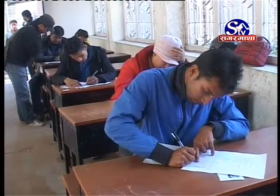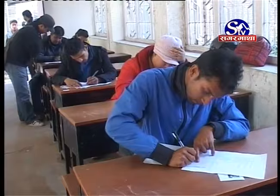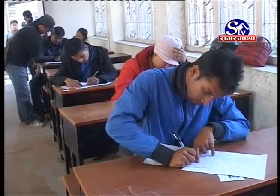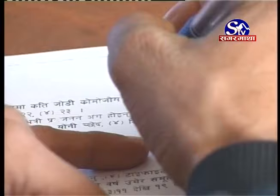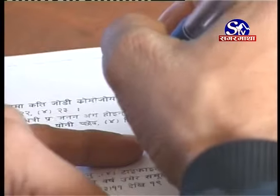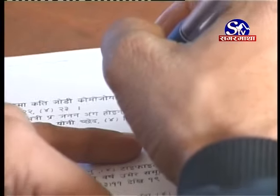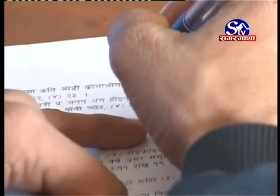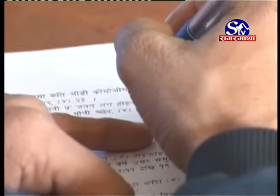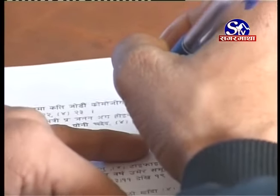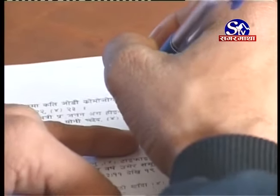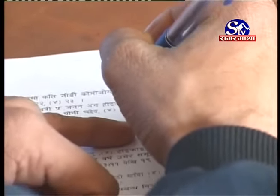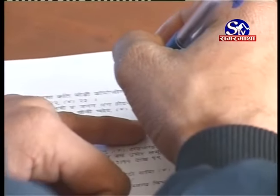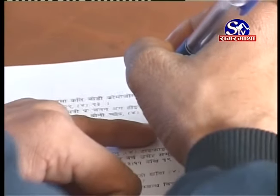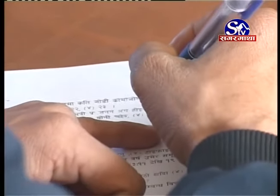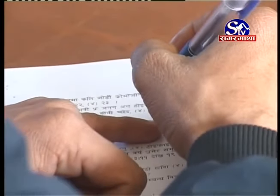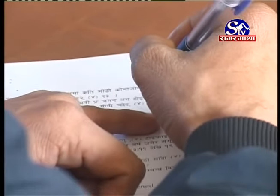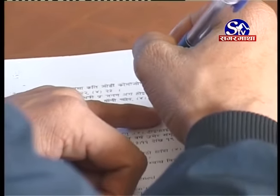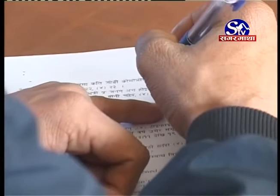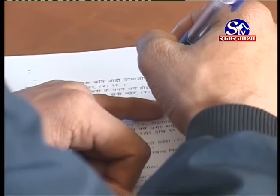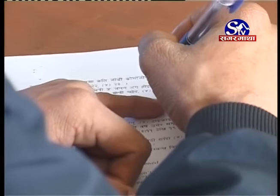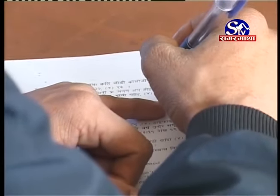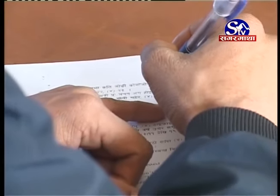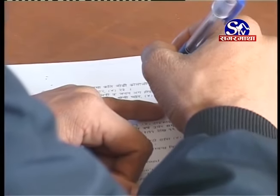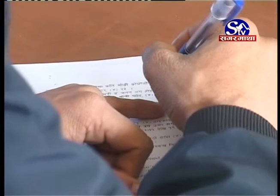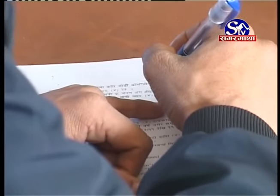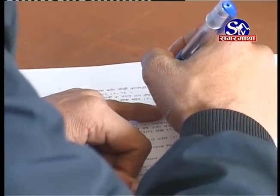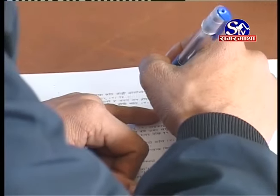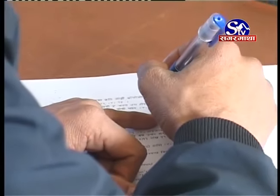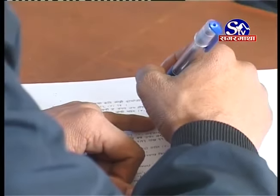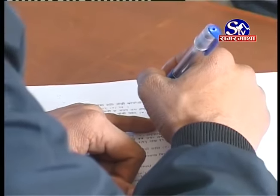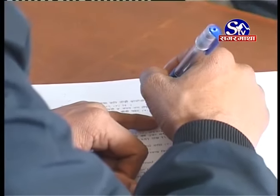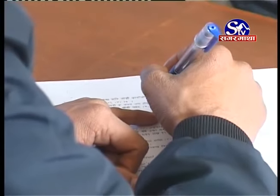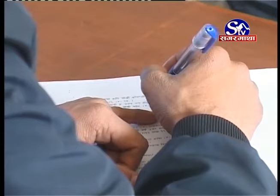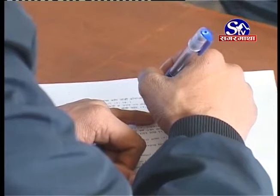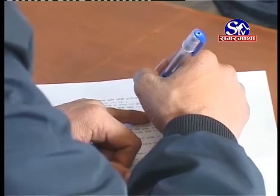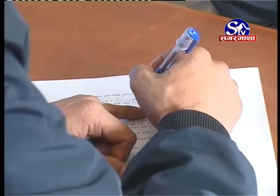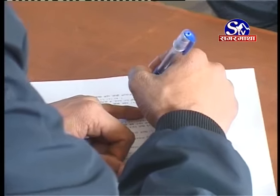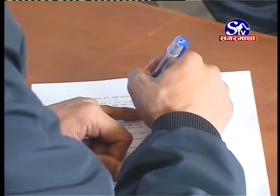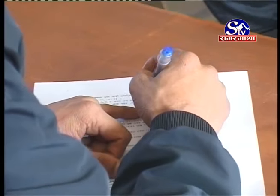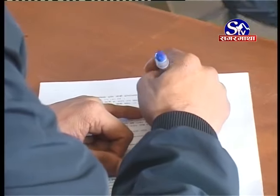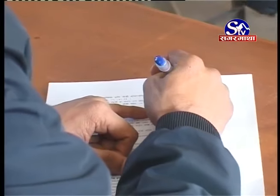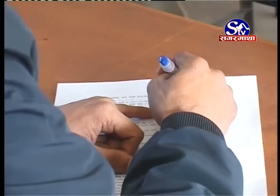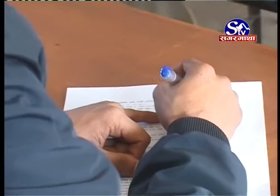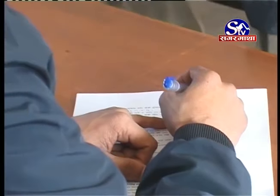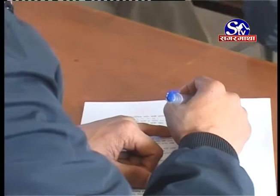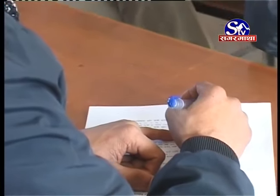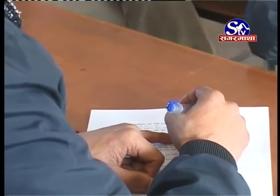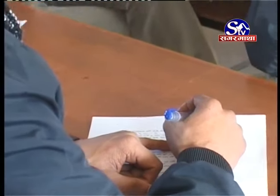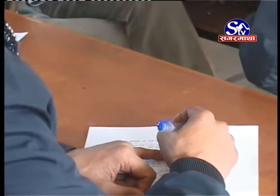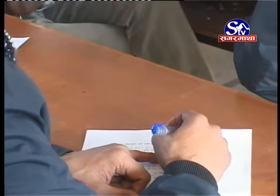बीचको भिन्नता देखिन्न। अक्षर अङ्क र पाठ्यक्रममा कुनै भिन्नता छैन, खालि सिकाउने माध्यम मात्र